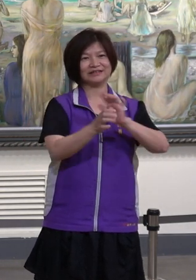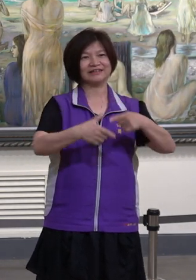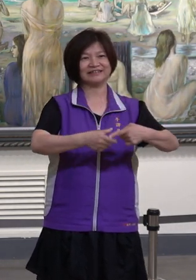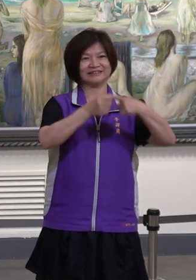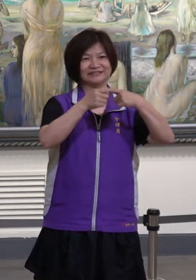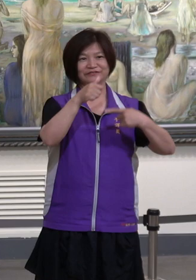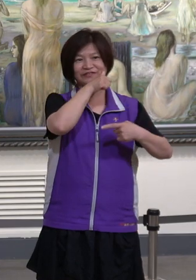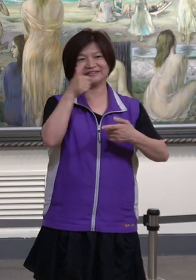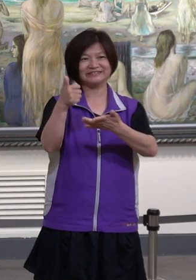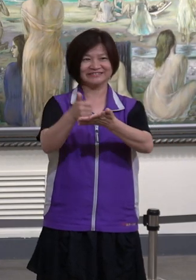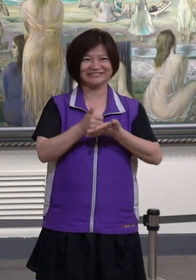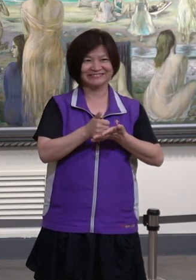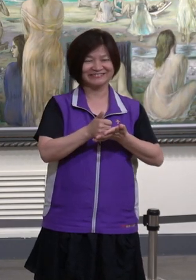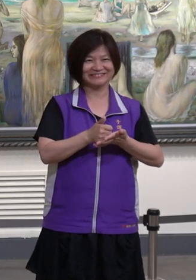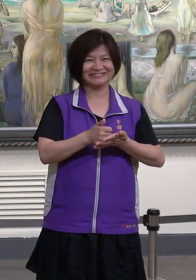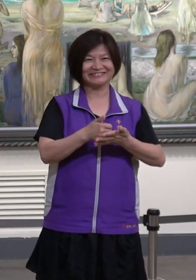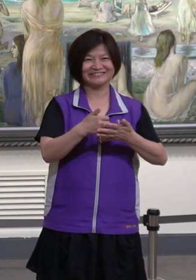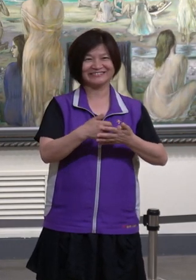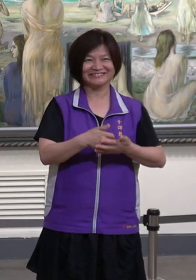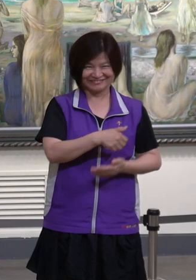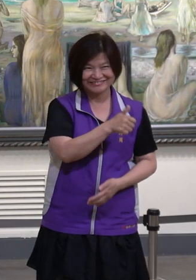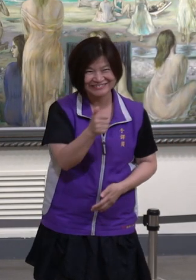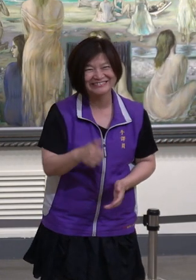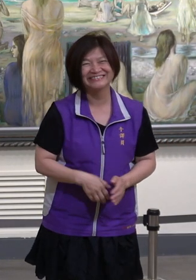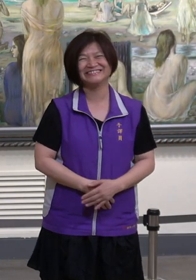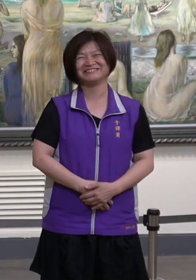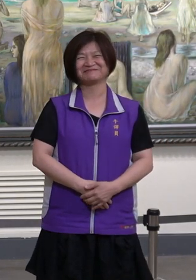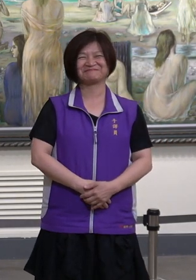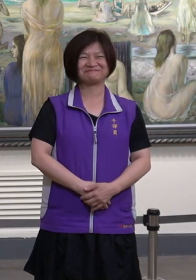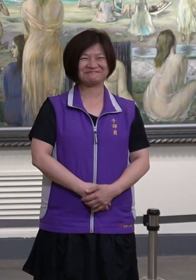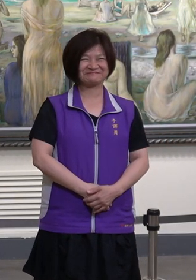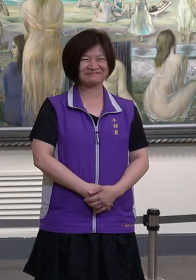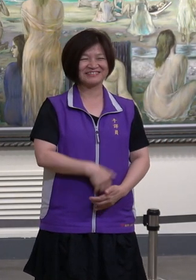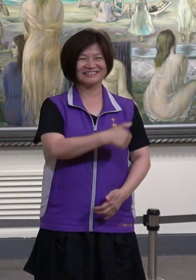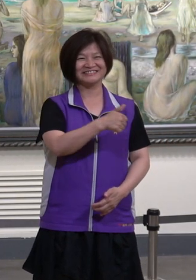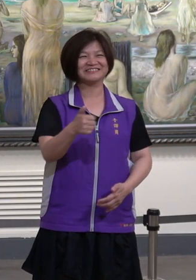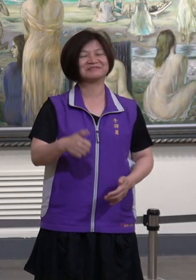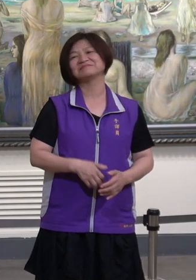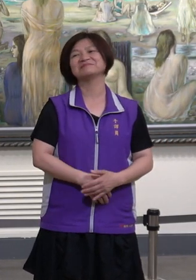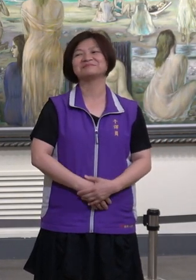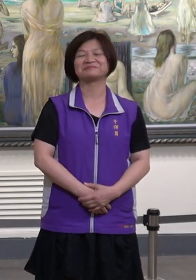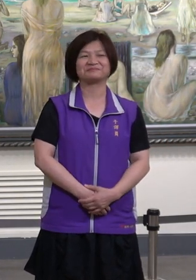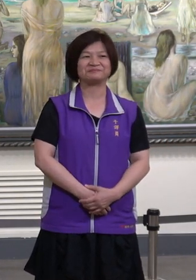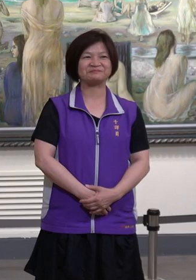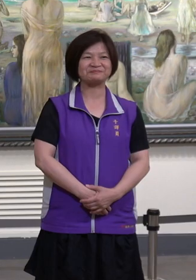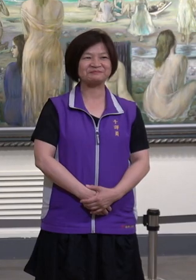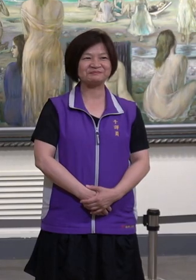次的翻译，我们就欢迎手语的展览， 感谢各位，谢谢各位。